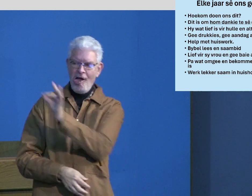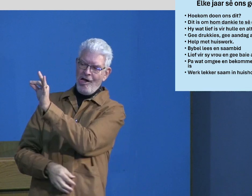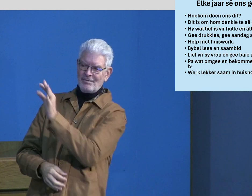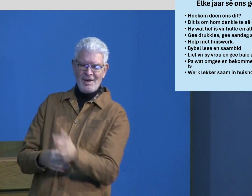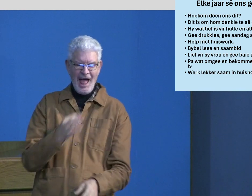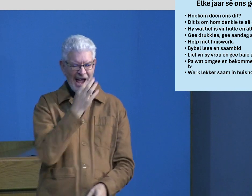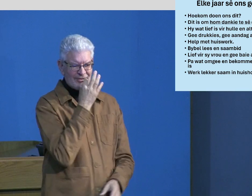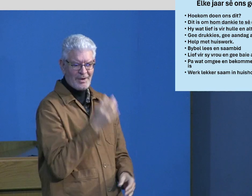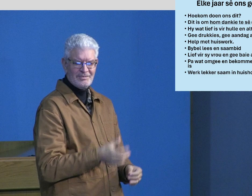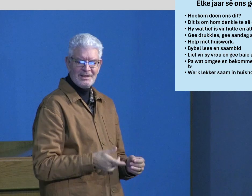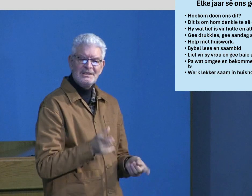geniet.